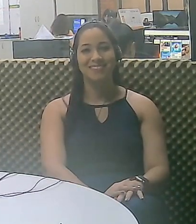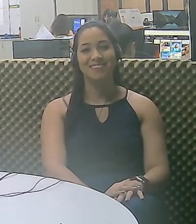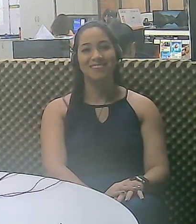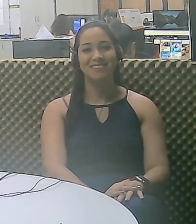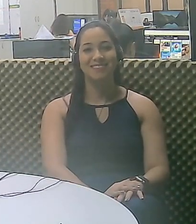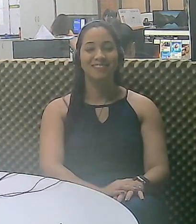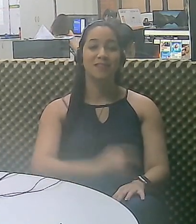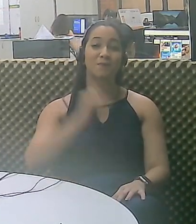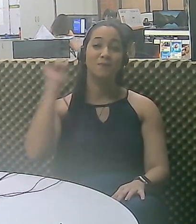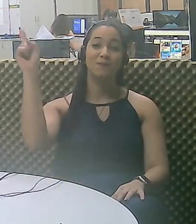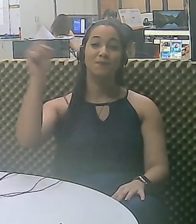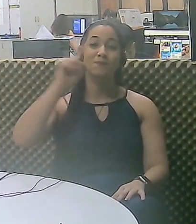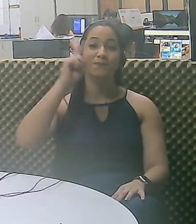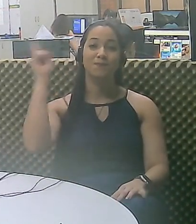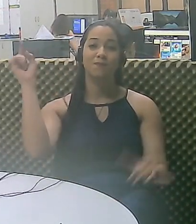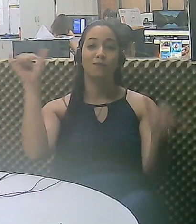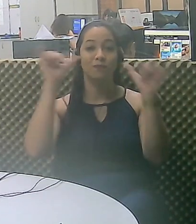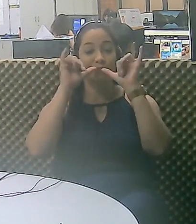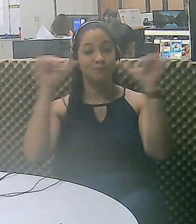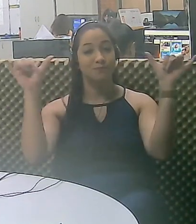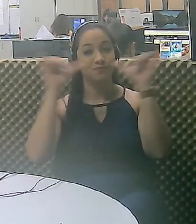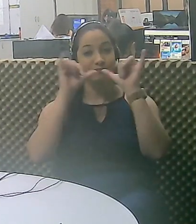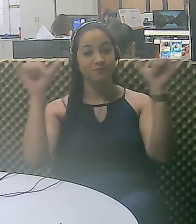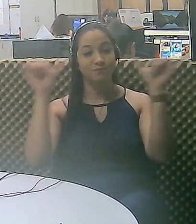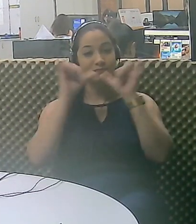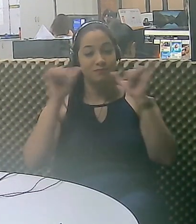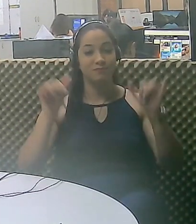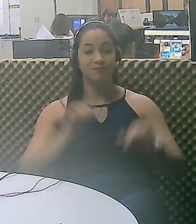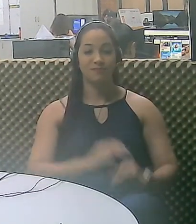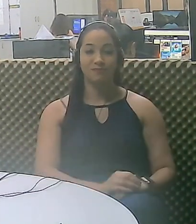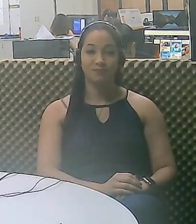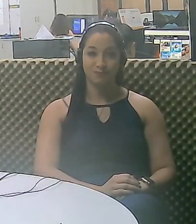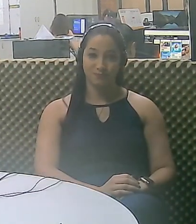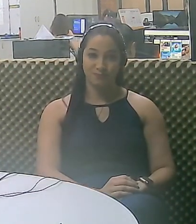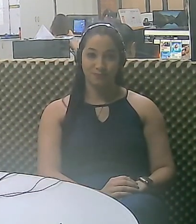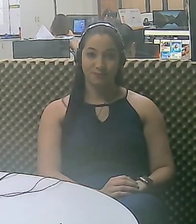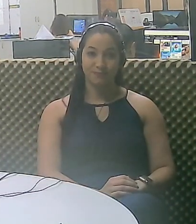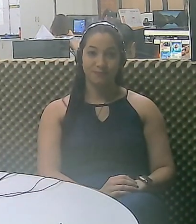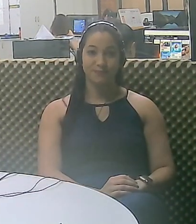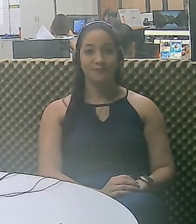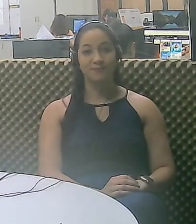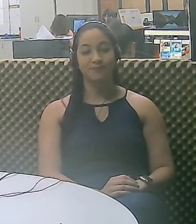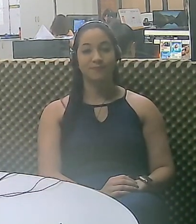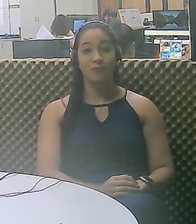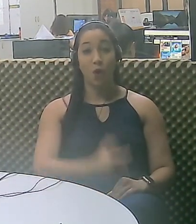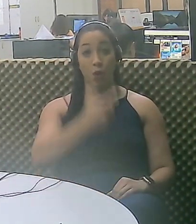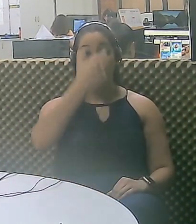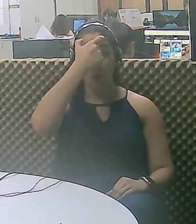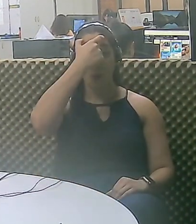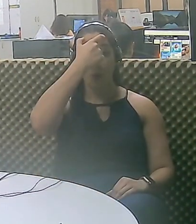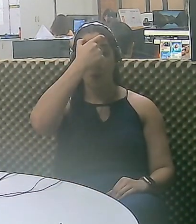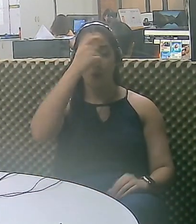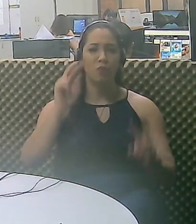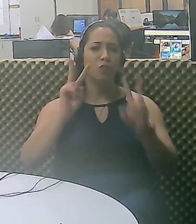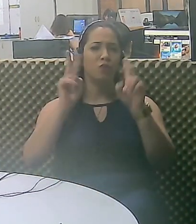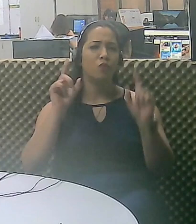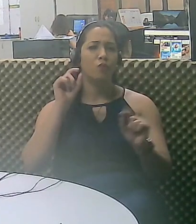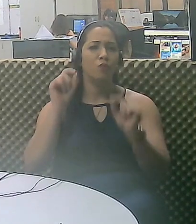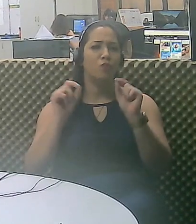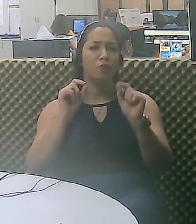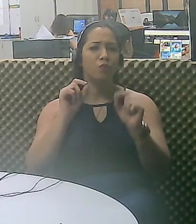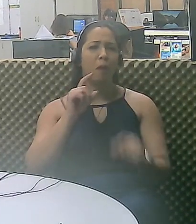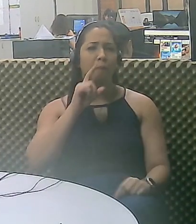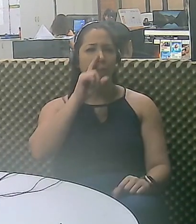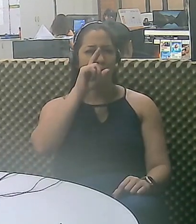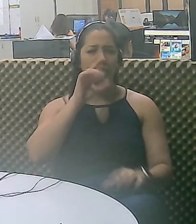Giro de notícias. conscientizar sobre os riscos de